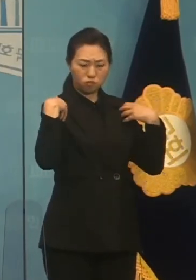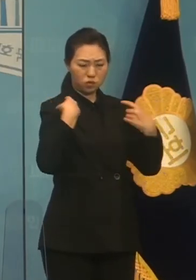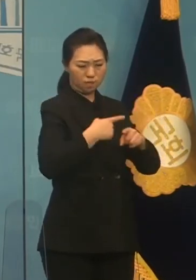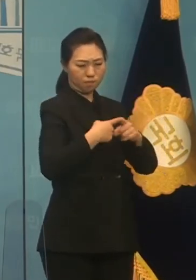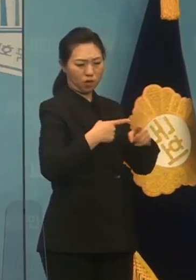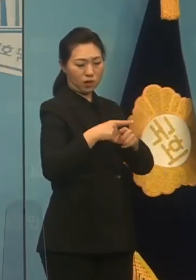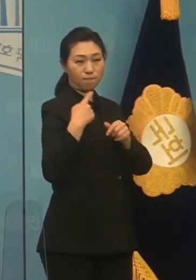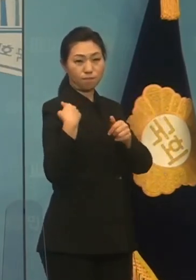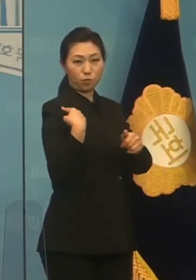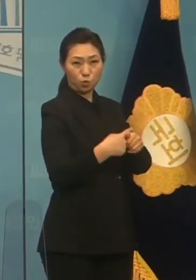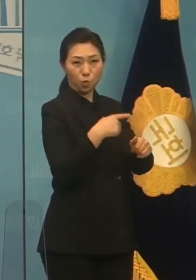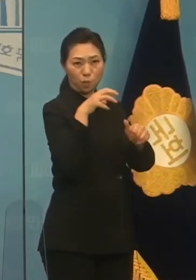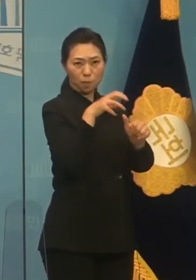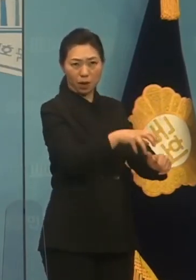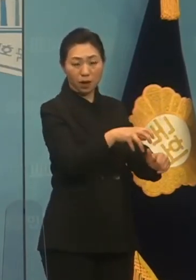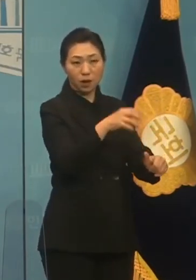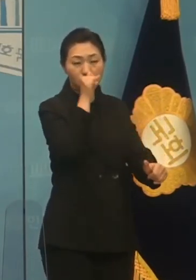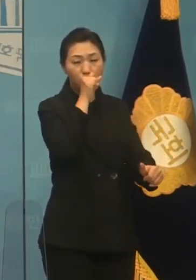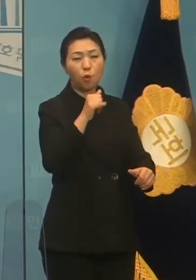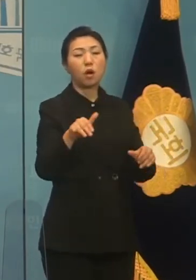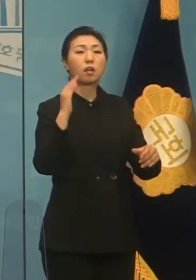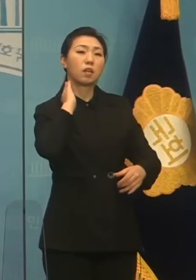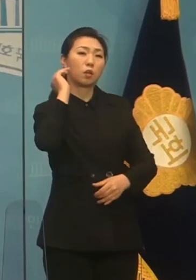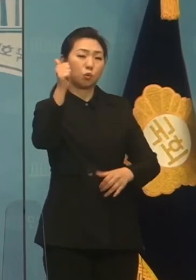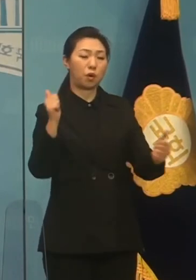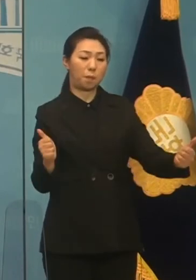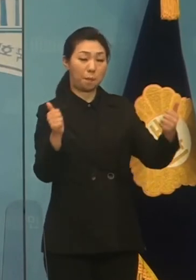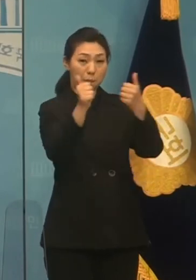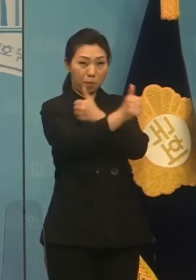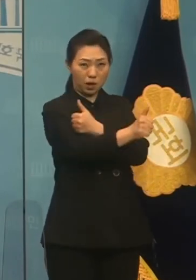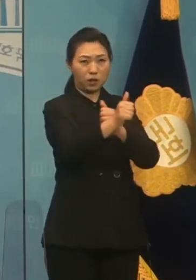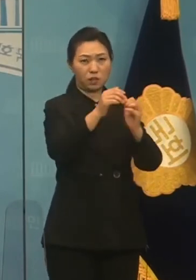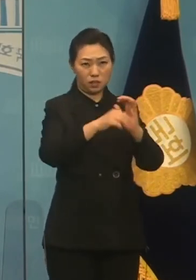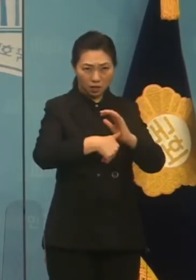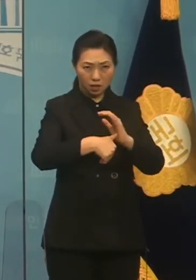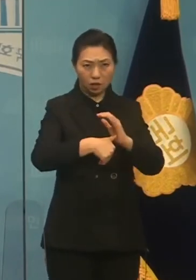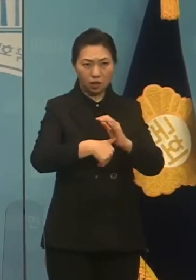정권교체의 교두보를 놓는데 제 모든 것을 바치겠습니다.